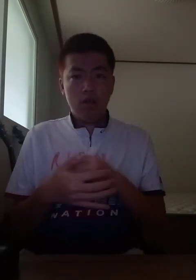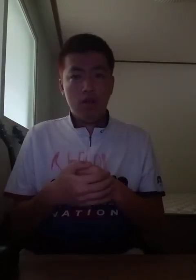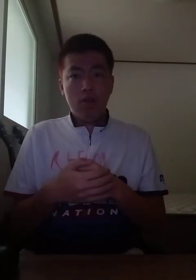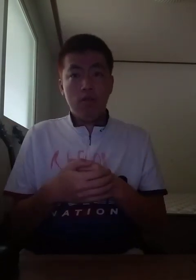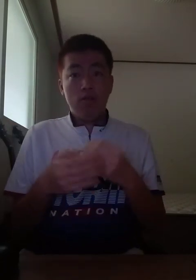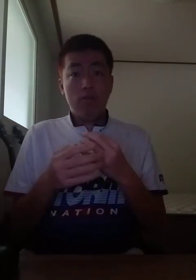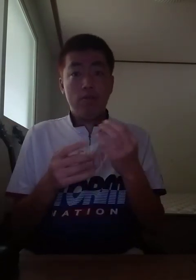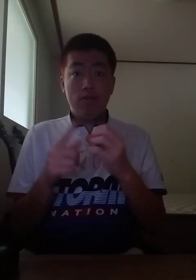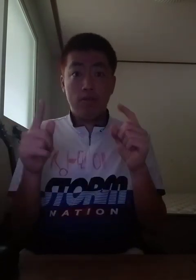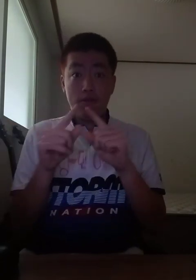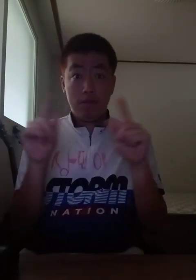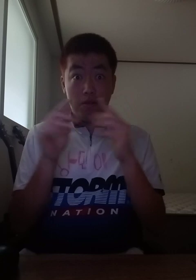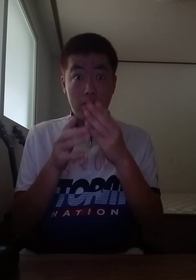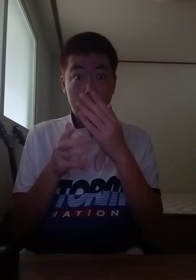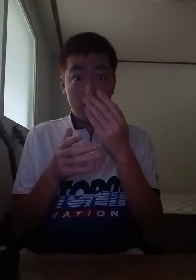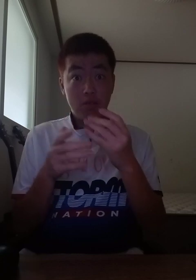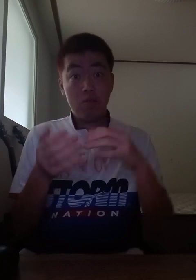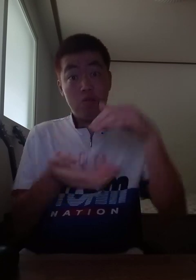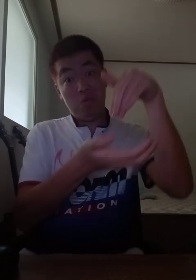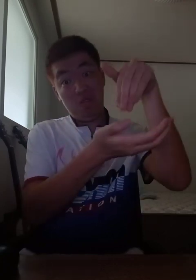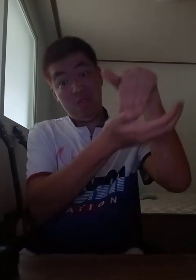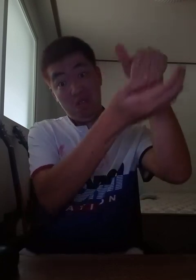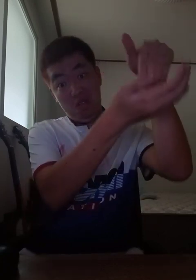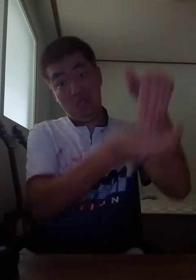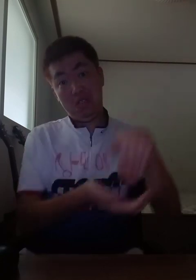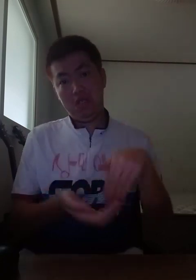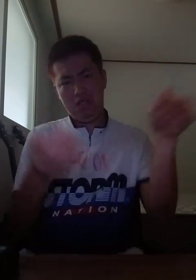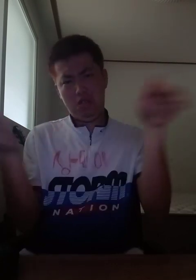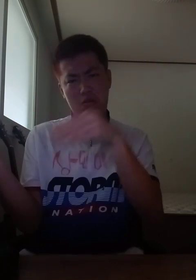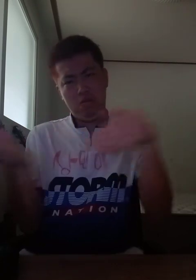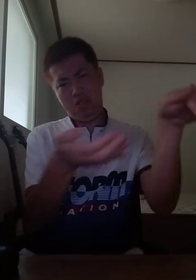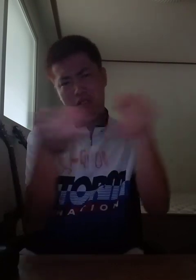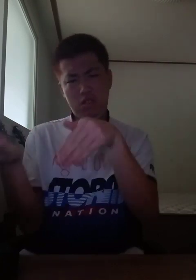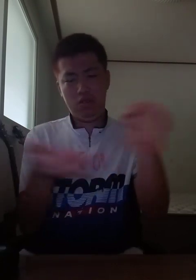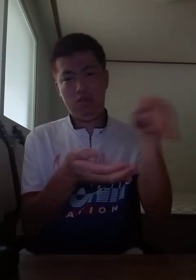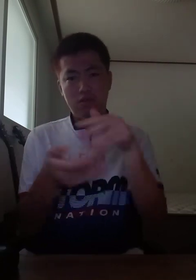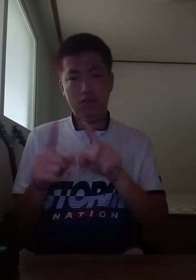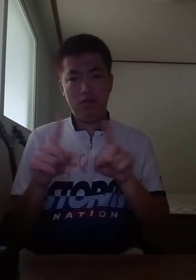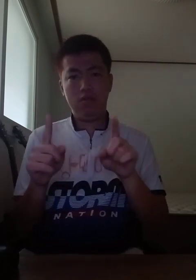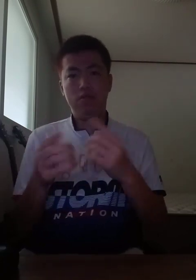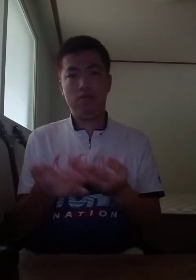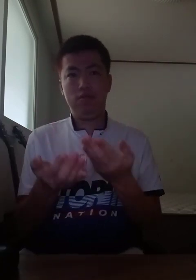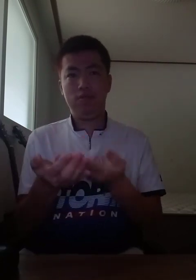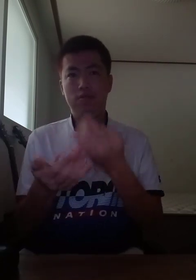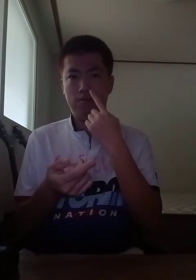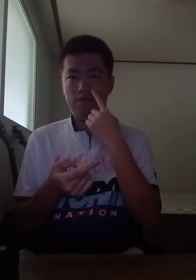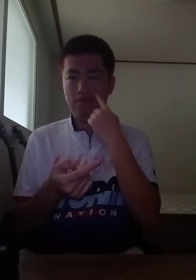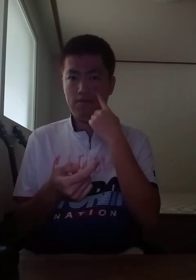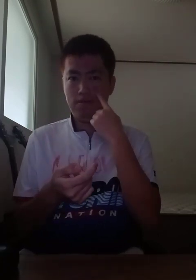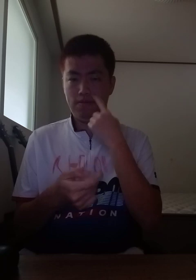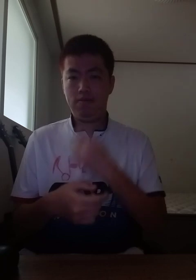바로 이 장면인데요. 이렇게 높은 담벼락을 넘나들고 있습니다. 어떻게 된 일인지 한번 알아보겠습니다.